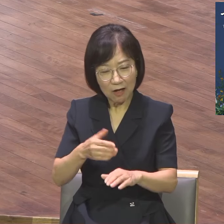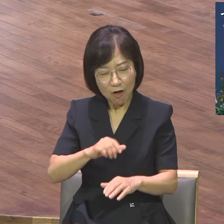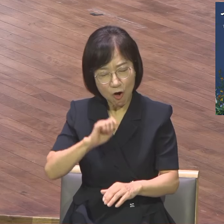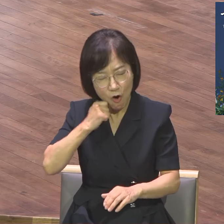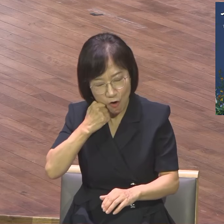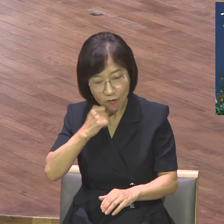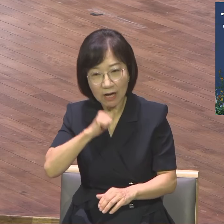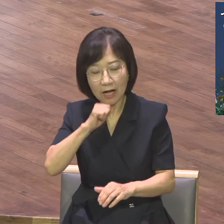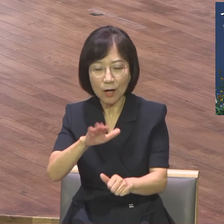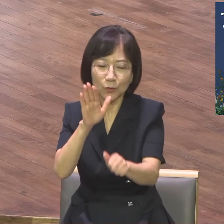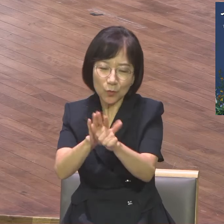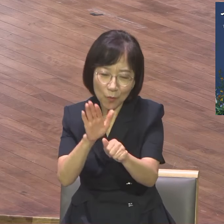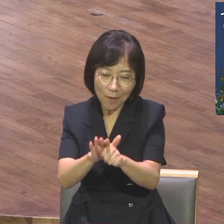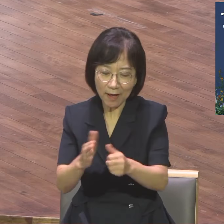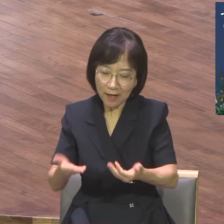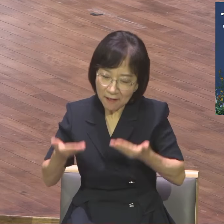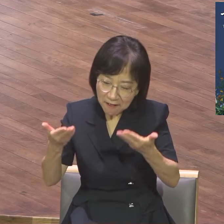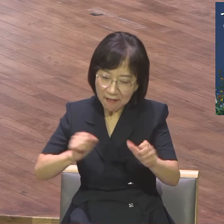좋아요.